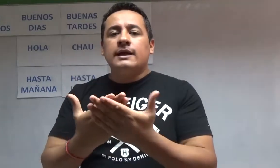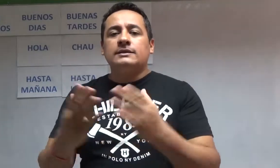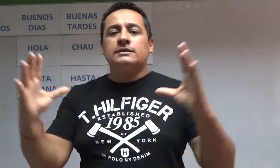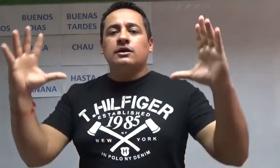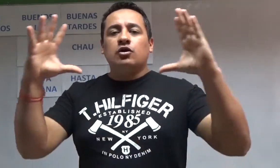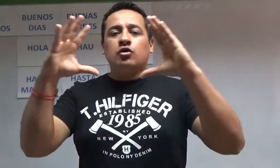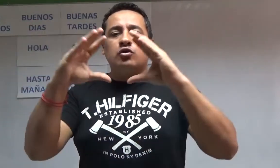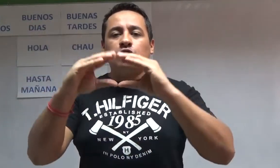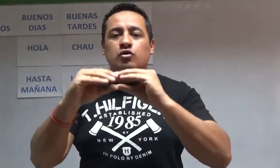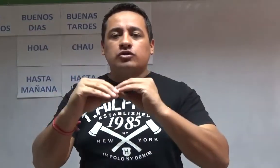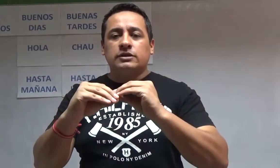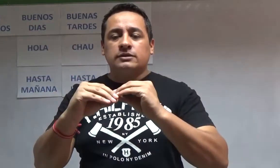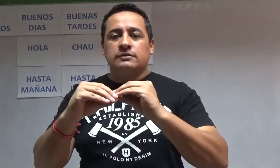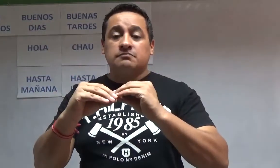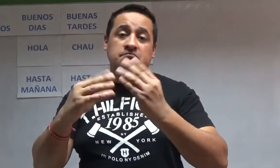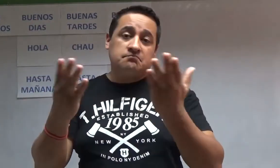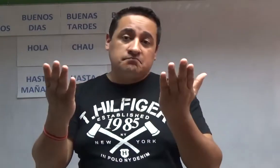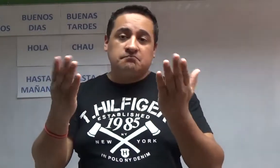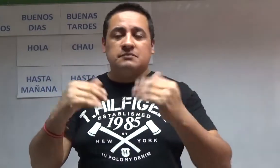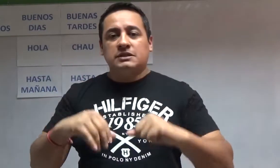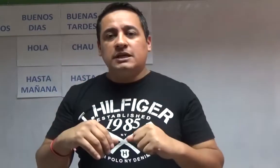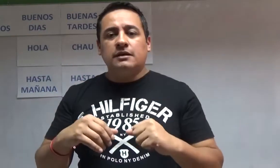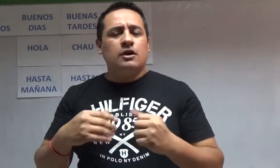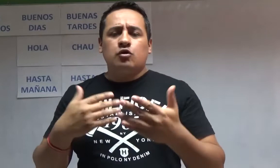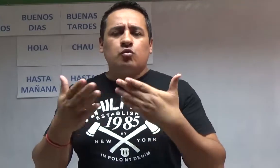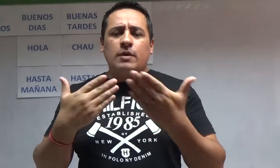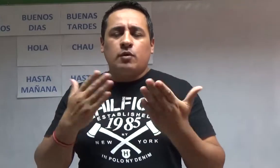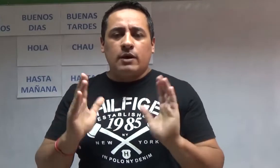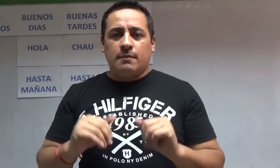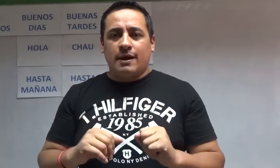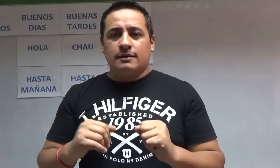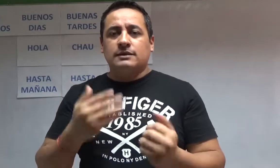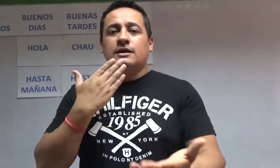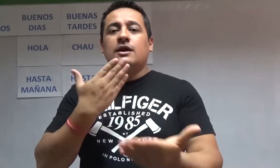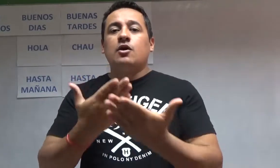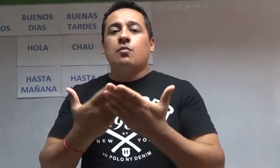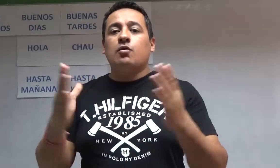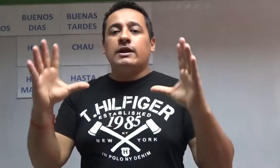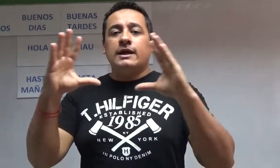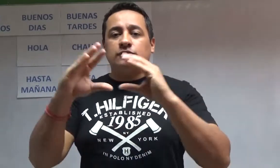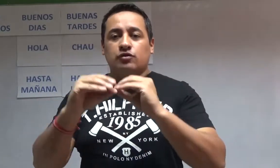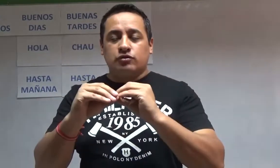buenas noches. ¿Sí? No hay problema. ¿Sí? Buenas noches.